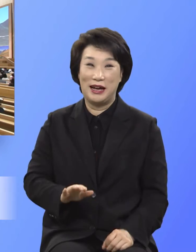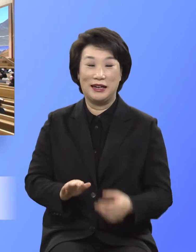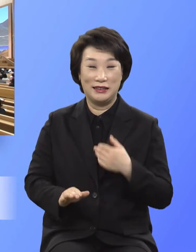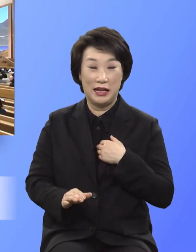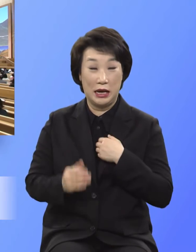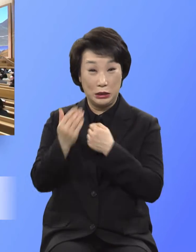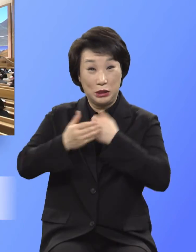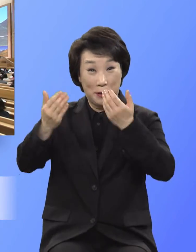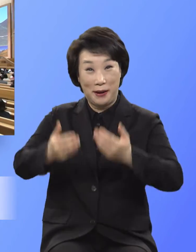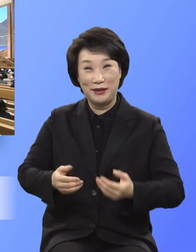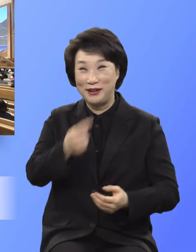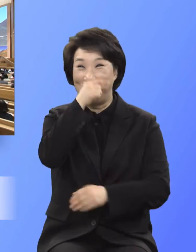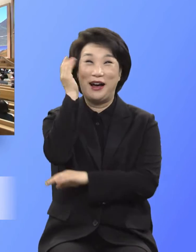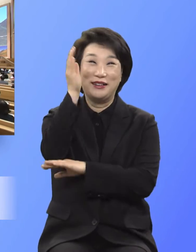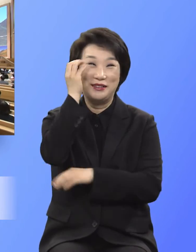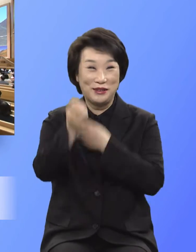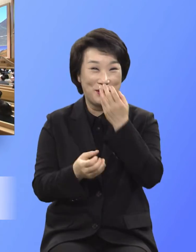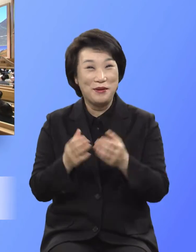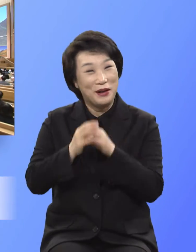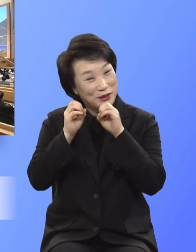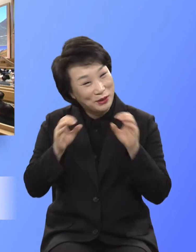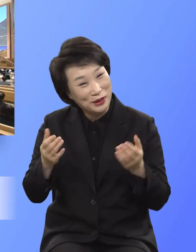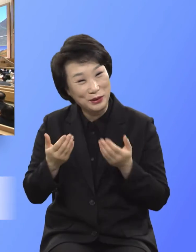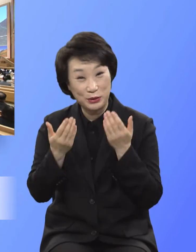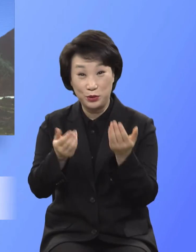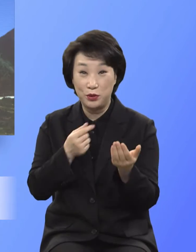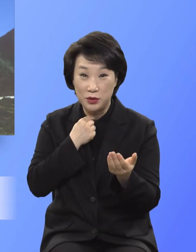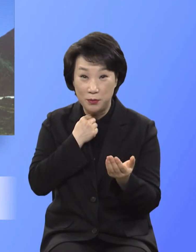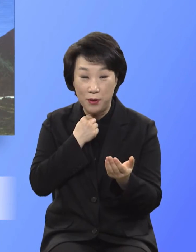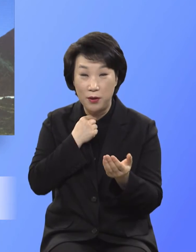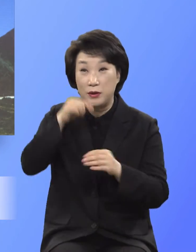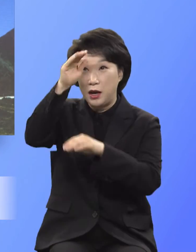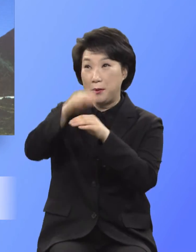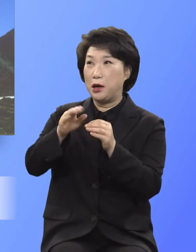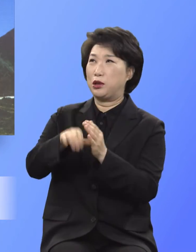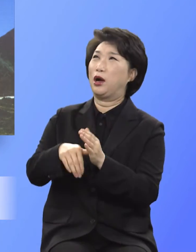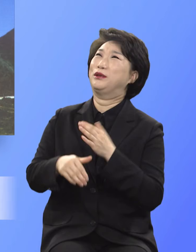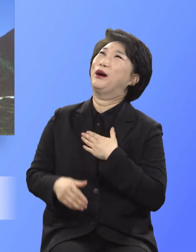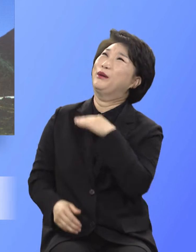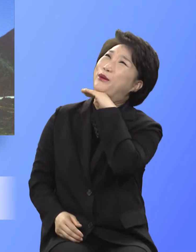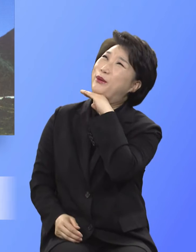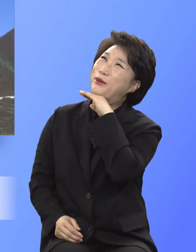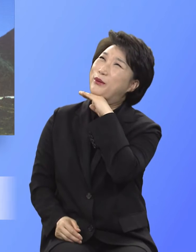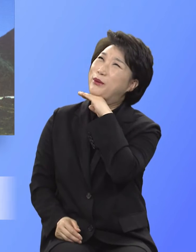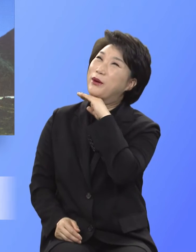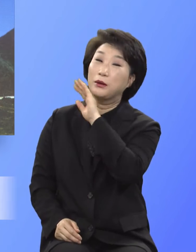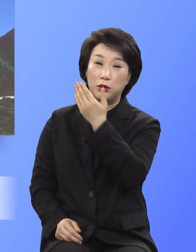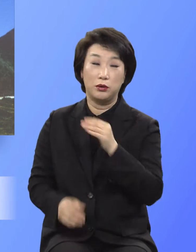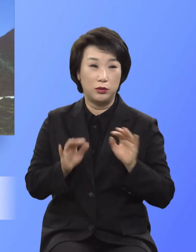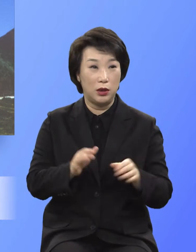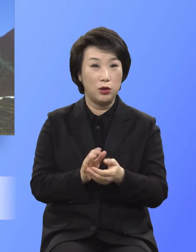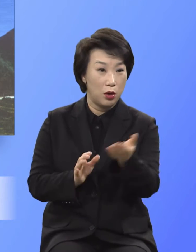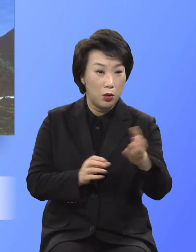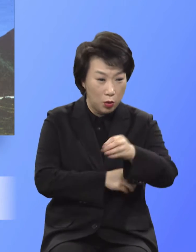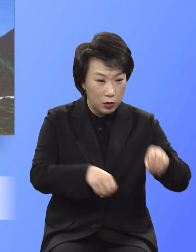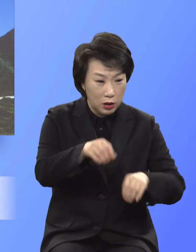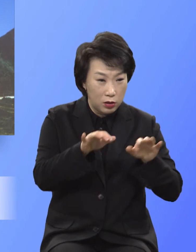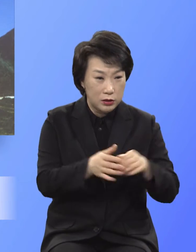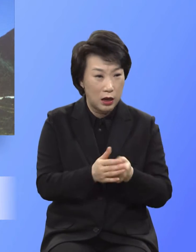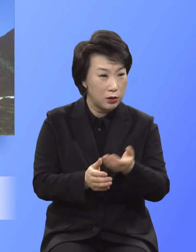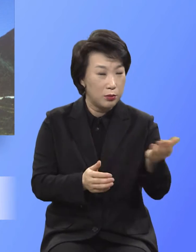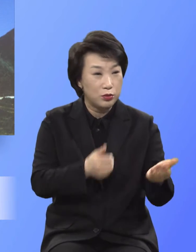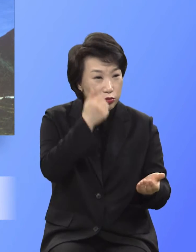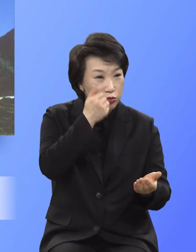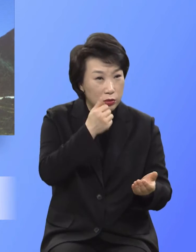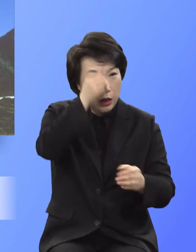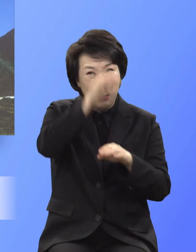내가 받은 은혜 간증하고 싶고. 예배 시간이 왜 이렇게 길어? 아니 주일 예배 끝나고